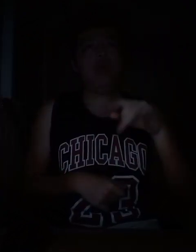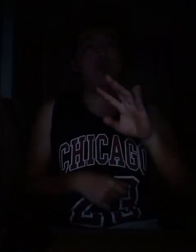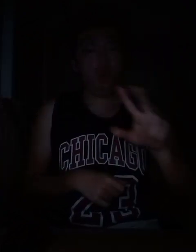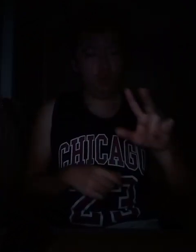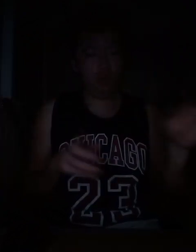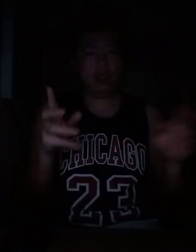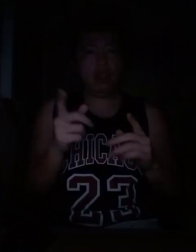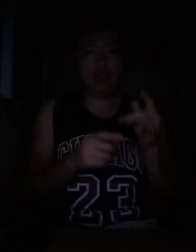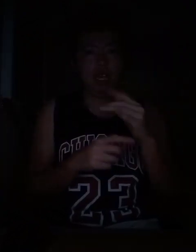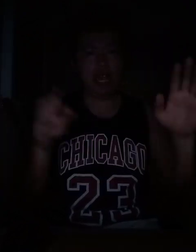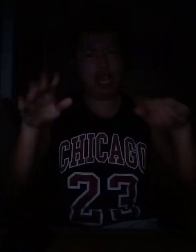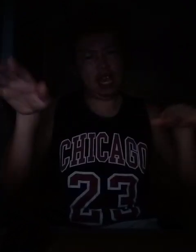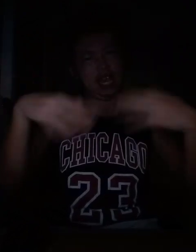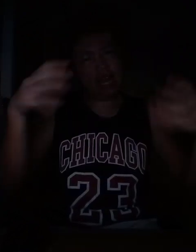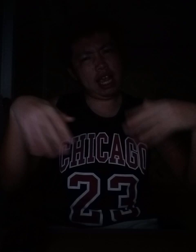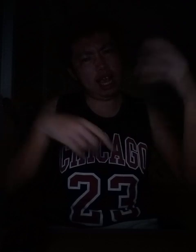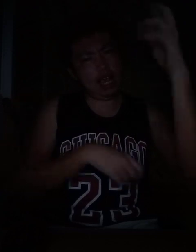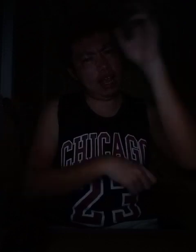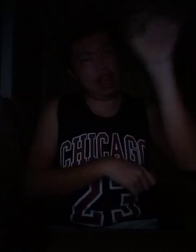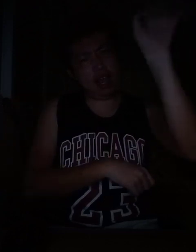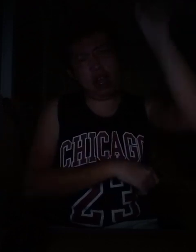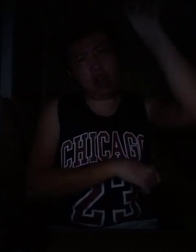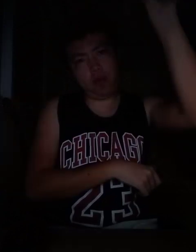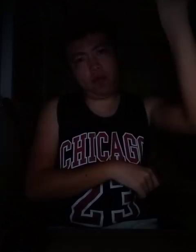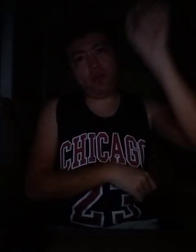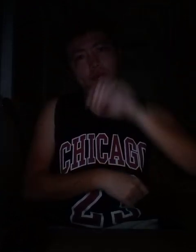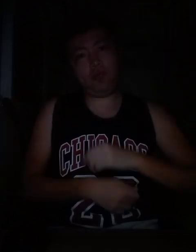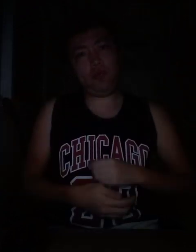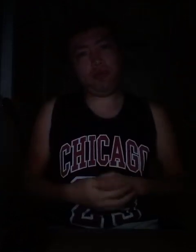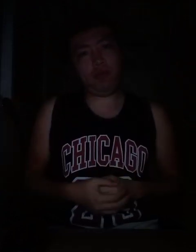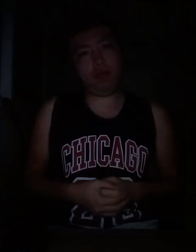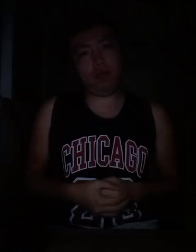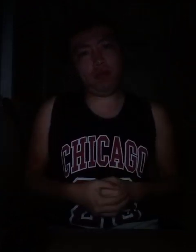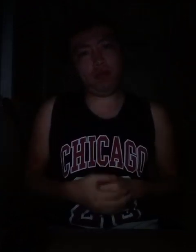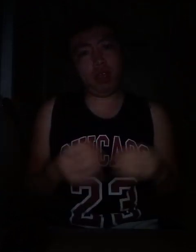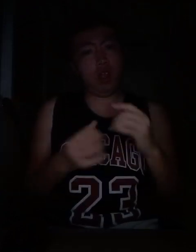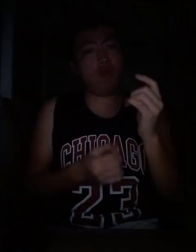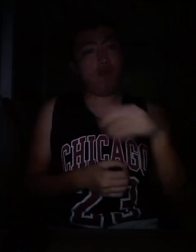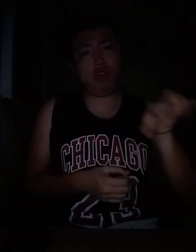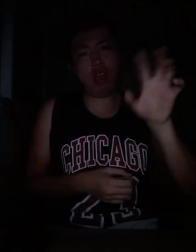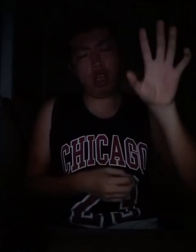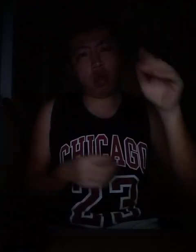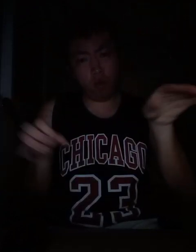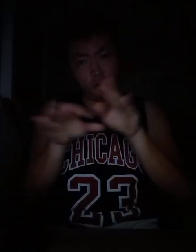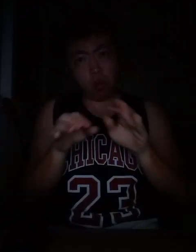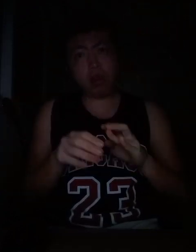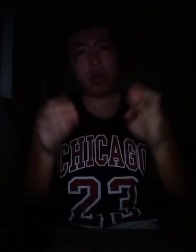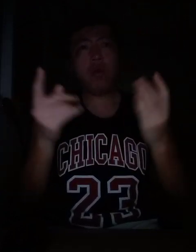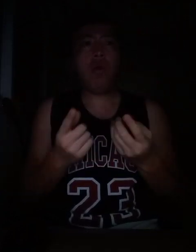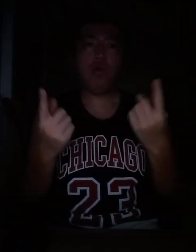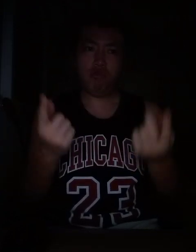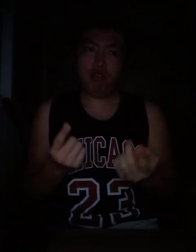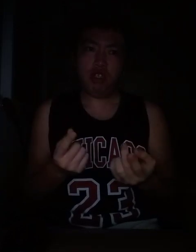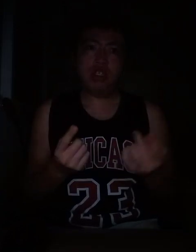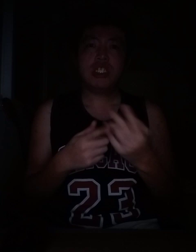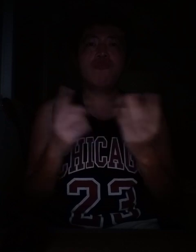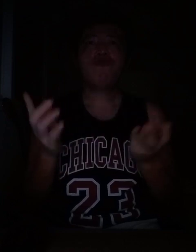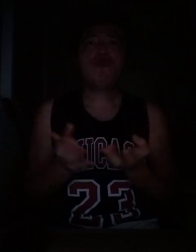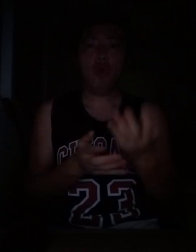350km의 강한 세력을 유지하고 있습니다. 태풍 카눈이 접근하면서 오늘 오후에는 제주도 남쪽